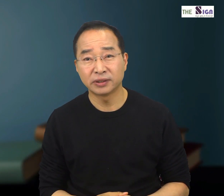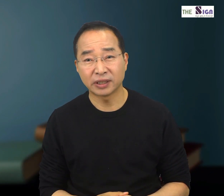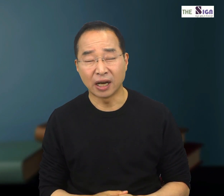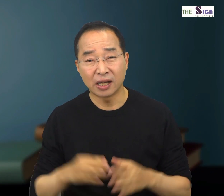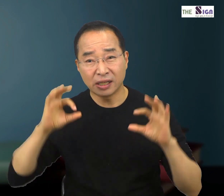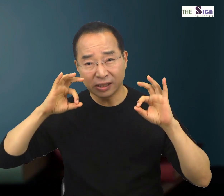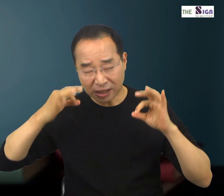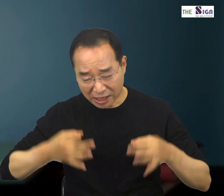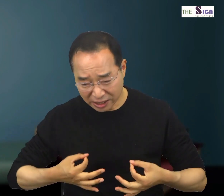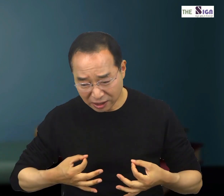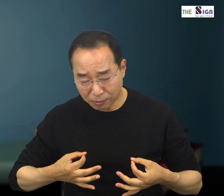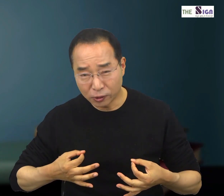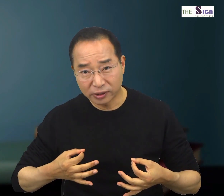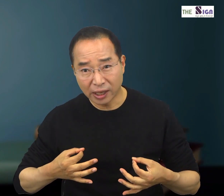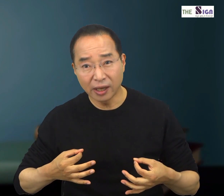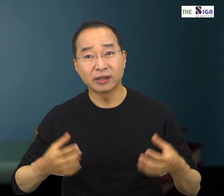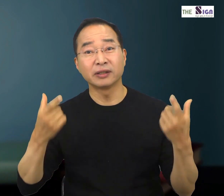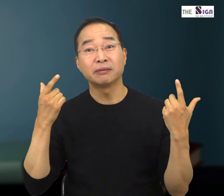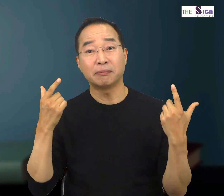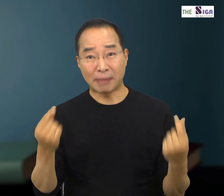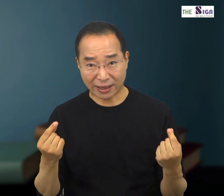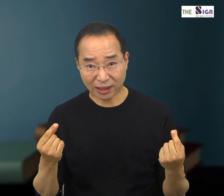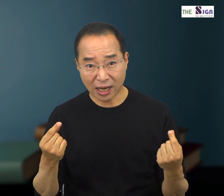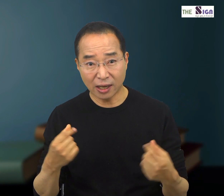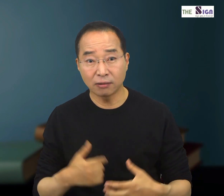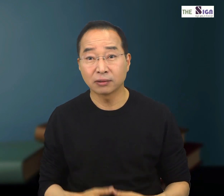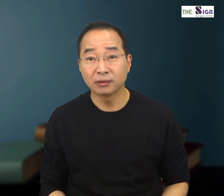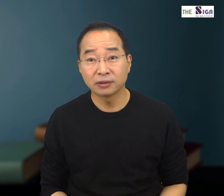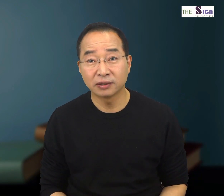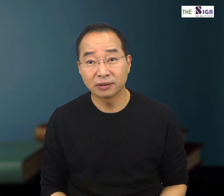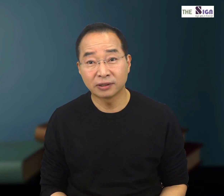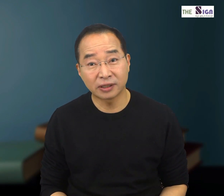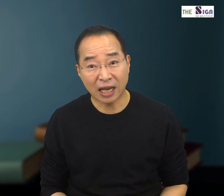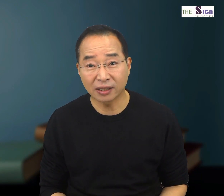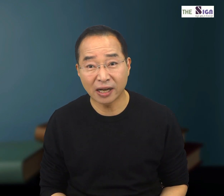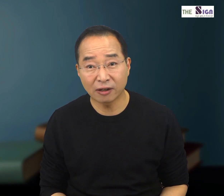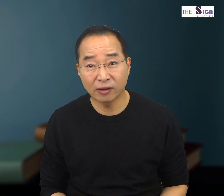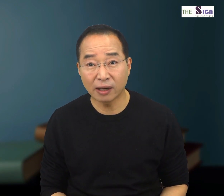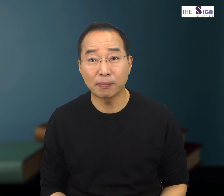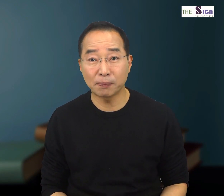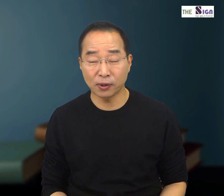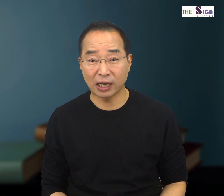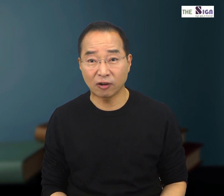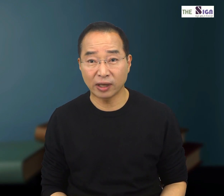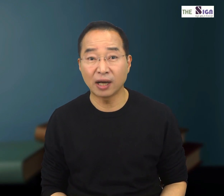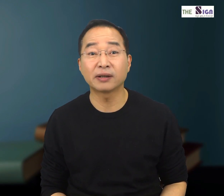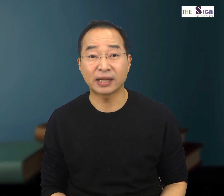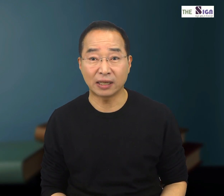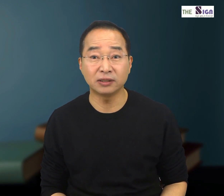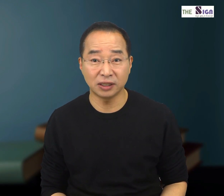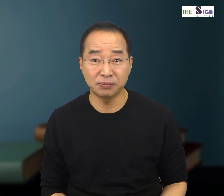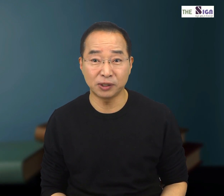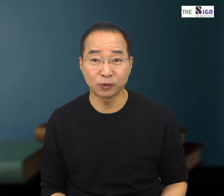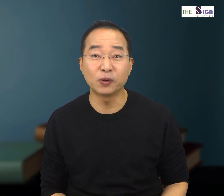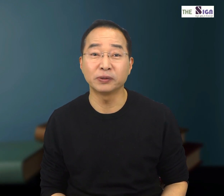자, 자기를 볼 때 맞다, 그렇게 당당한 거야, 뻔뻔한 거야 라는 의미로도